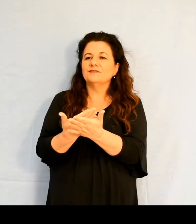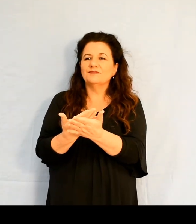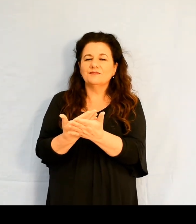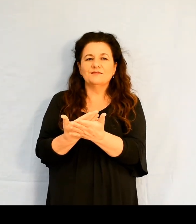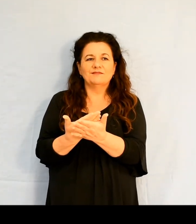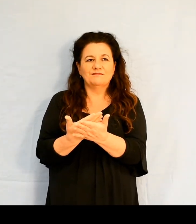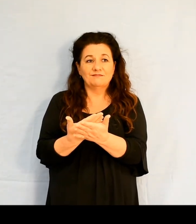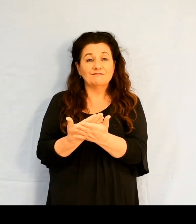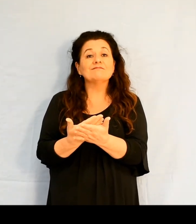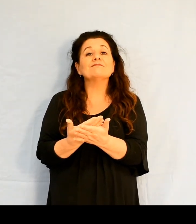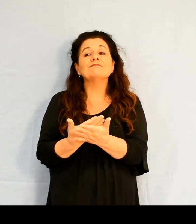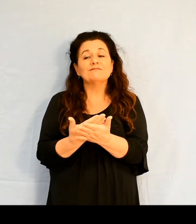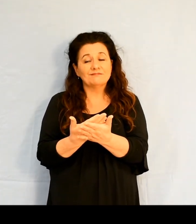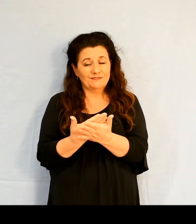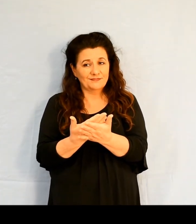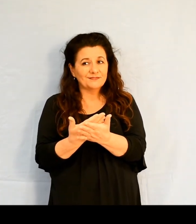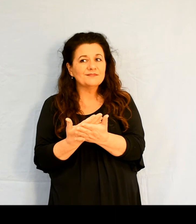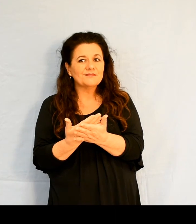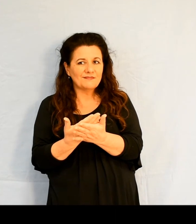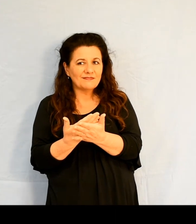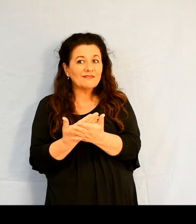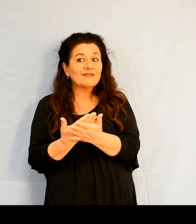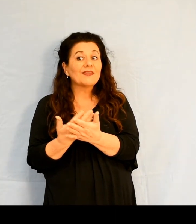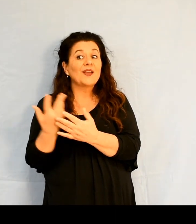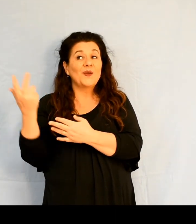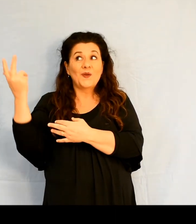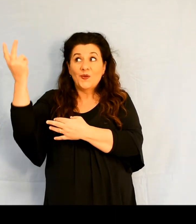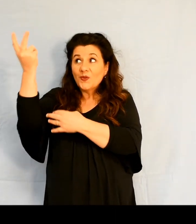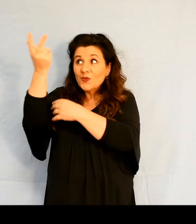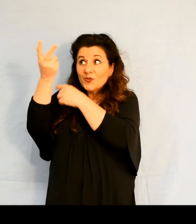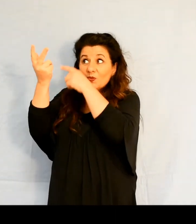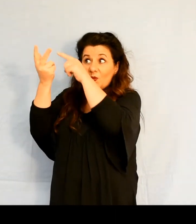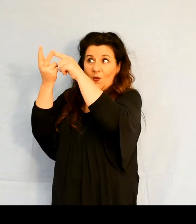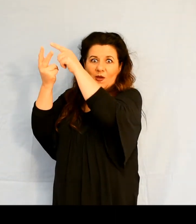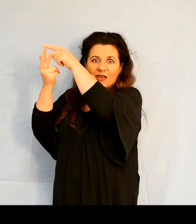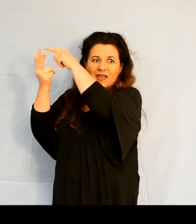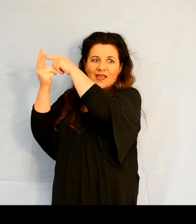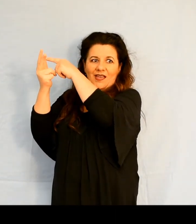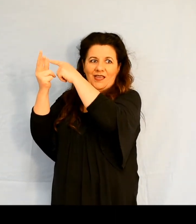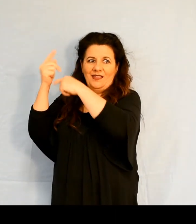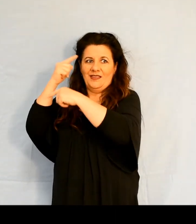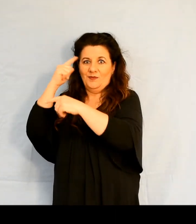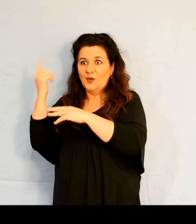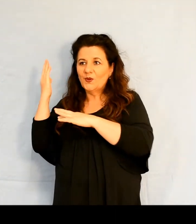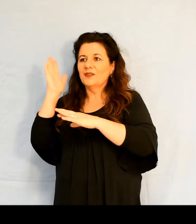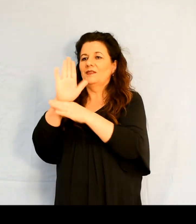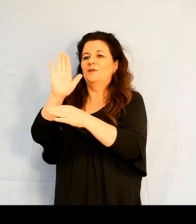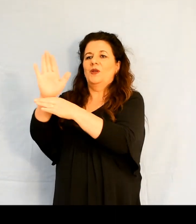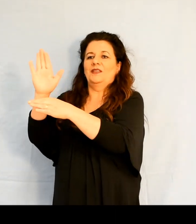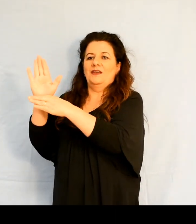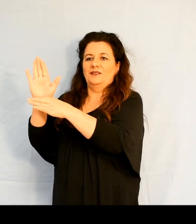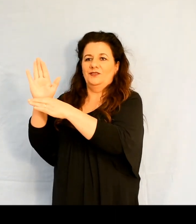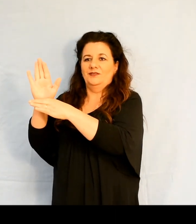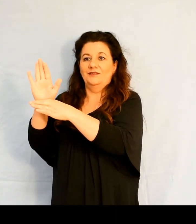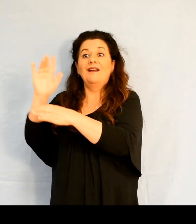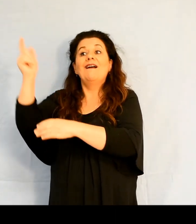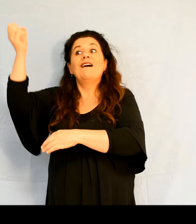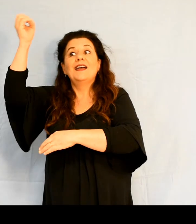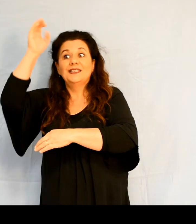En effet, ils sont trois qui rendent témoignage, l'Esprit, l'eau